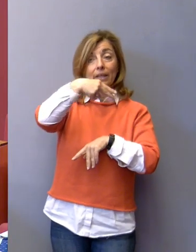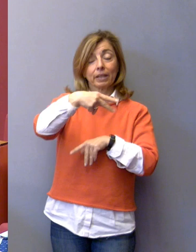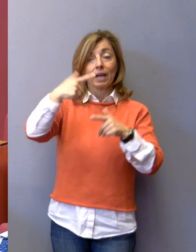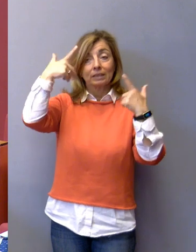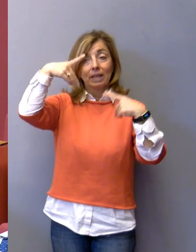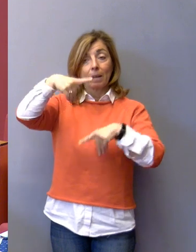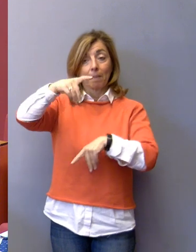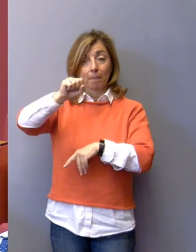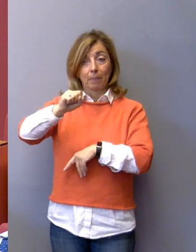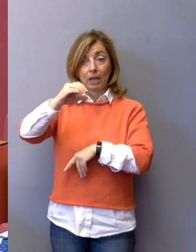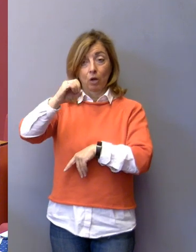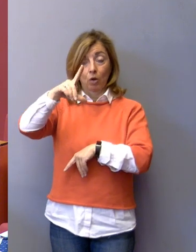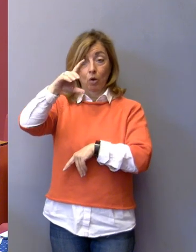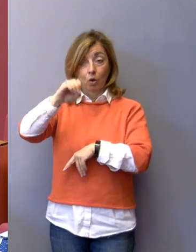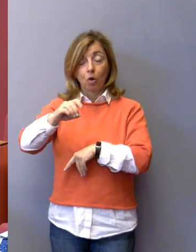Pellerano